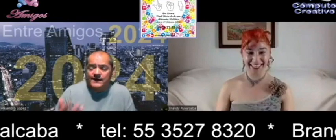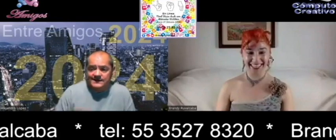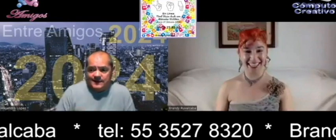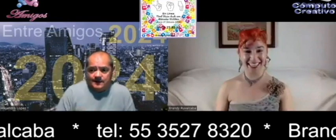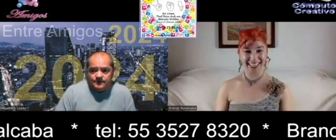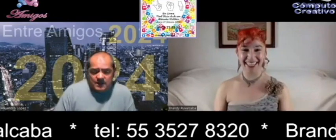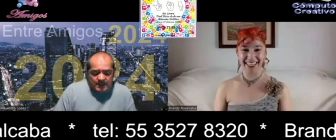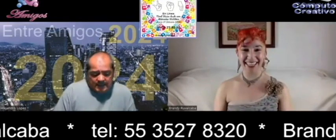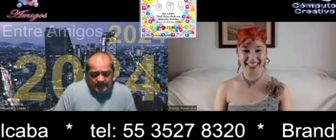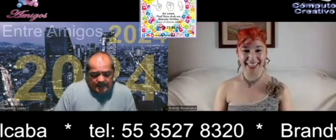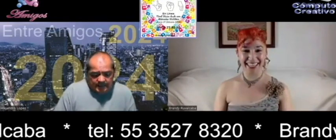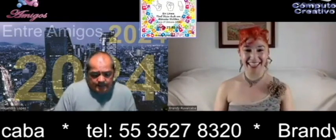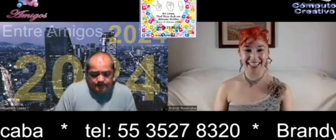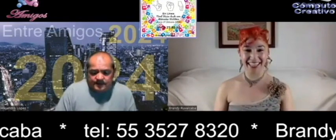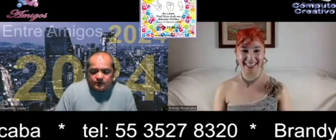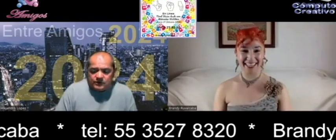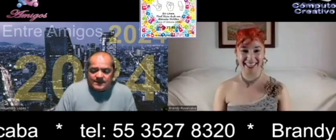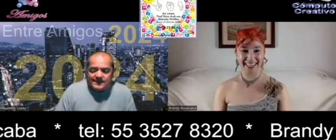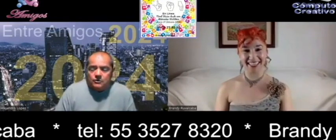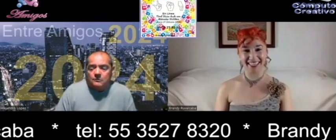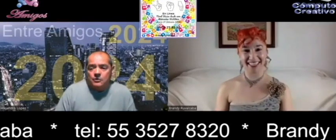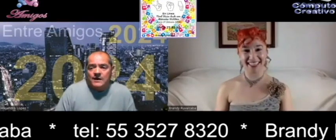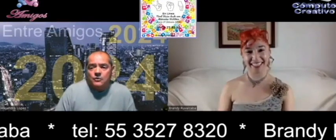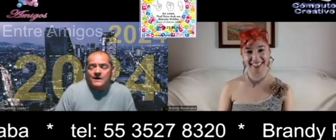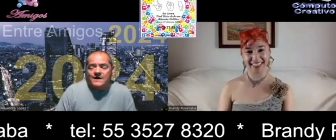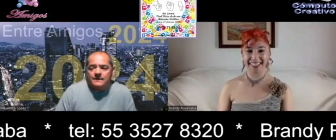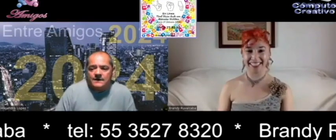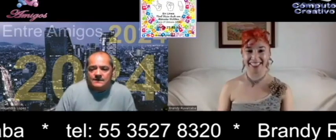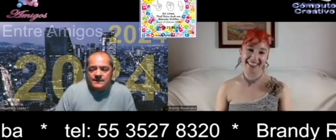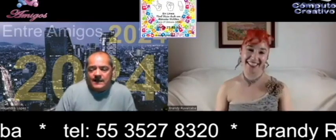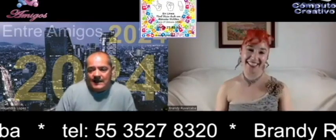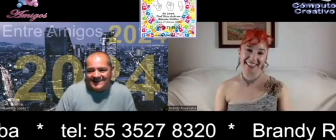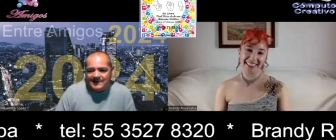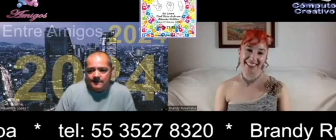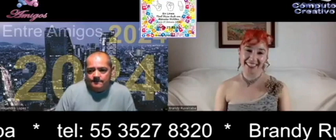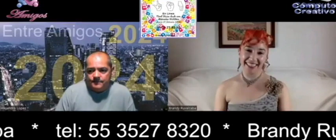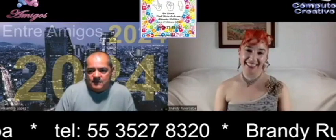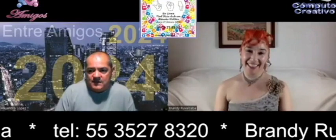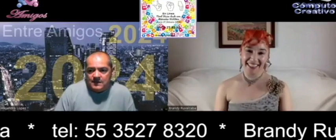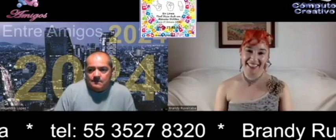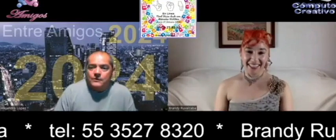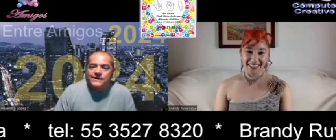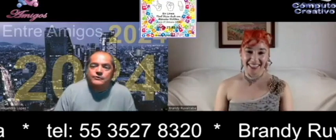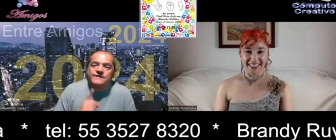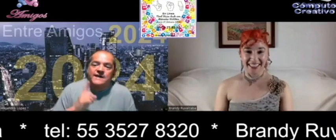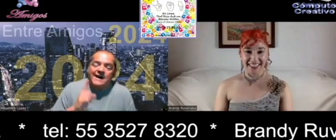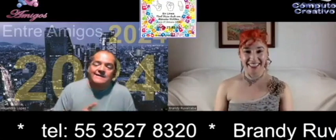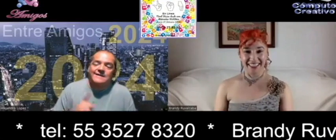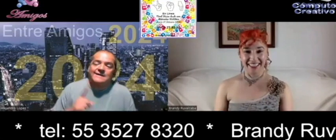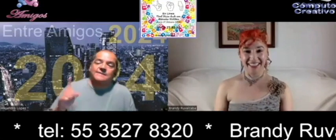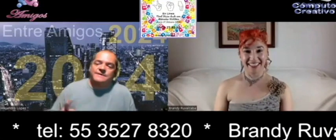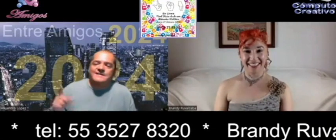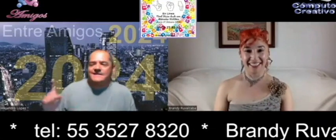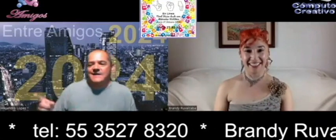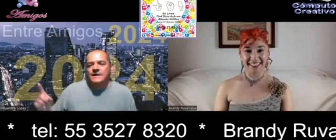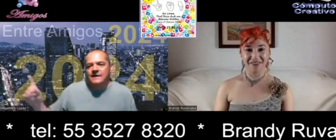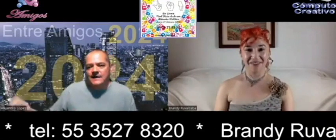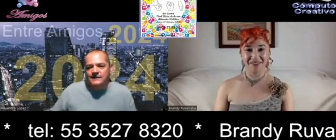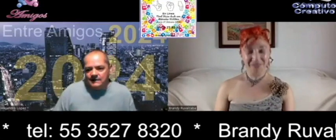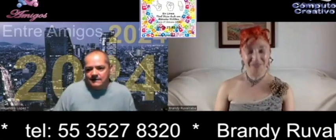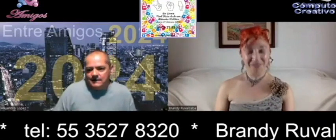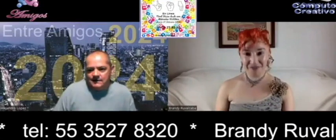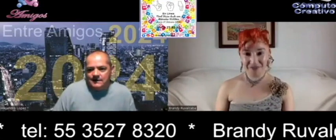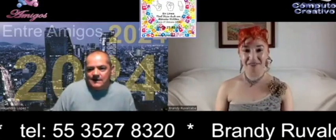con la iglesia, que de repente utilizaron como lenguaje base el latín. Por eso es que antes las misas eran